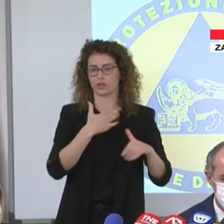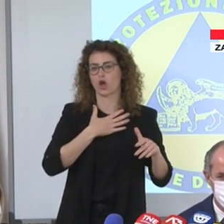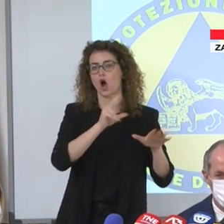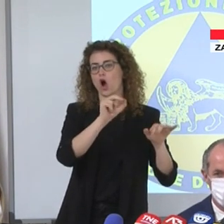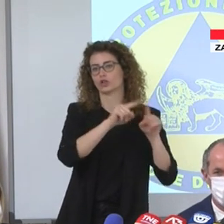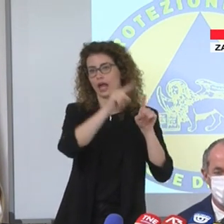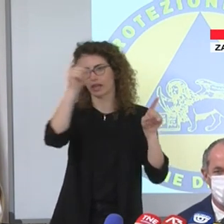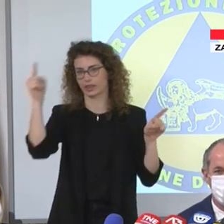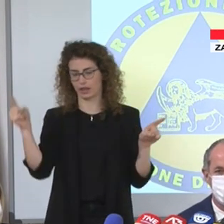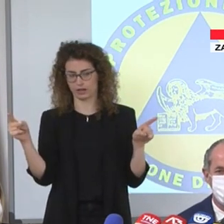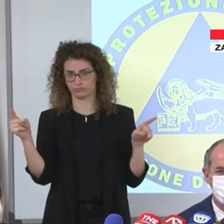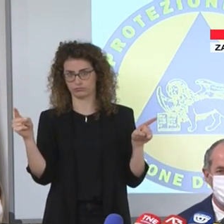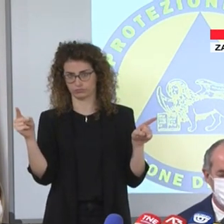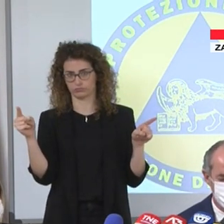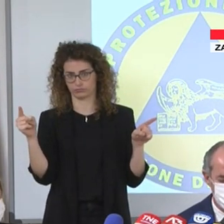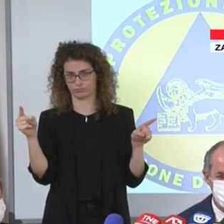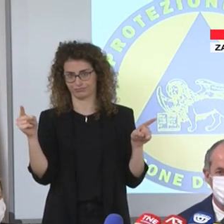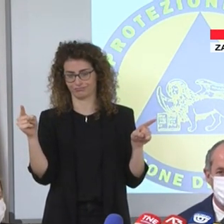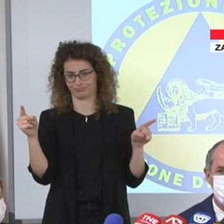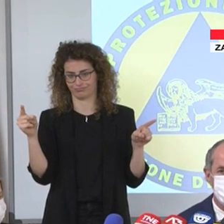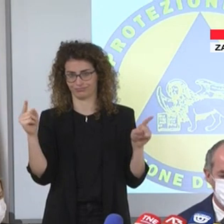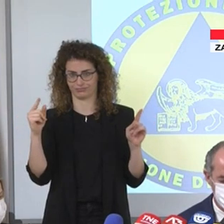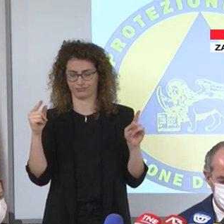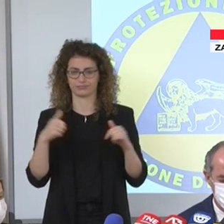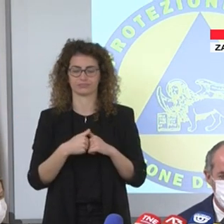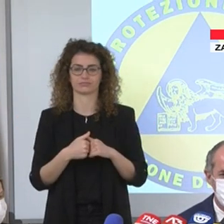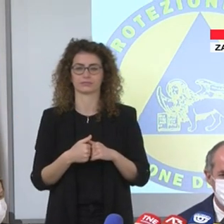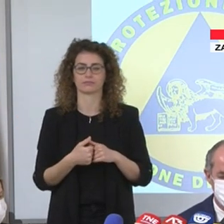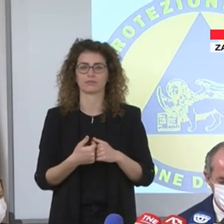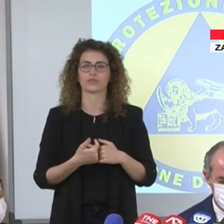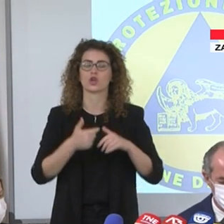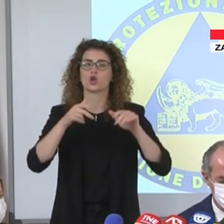in su, usiamo i termini italiani, dagli 80 anni in su,